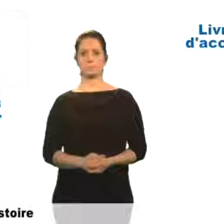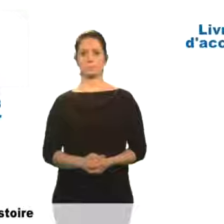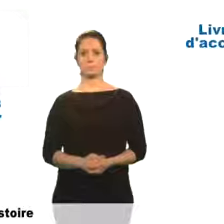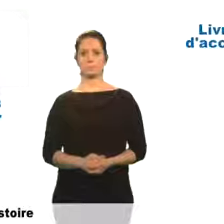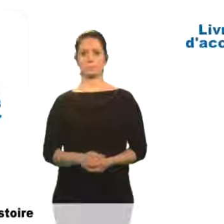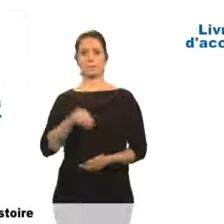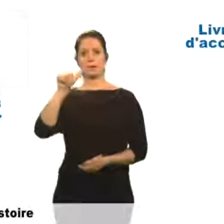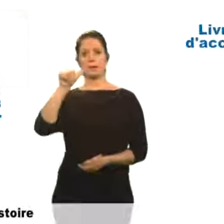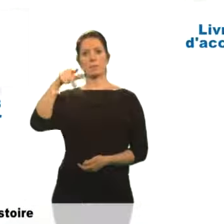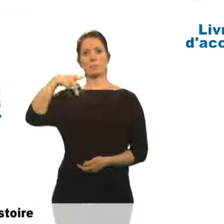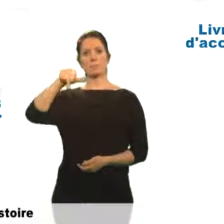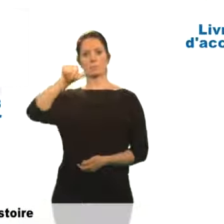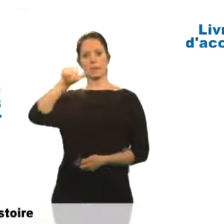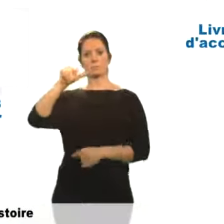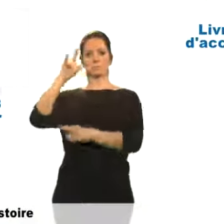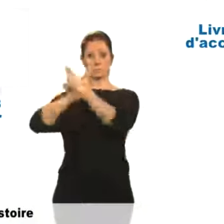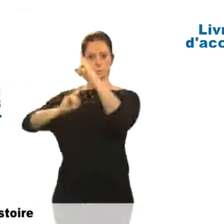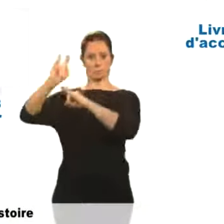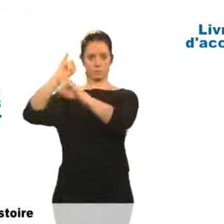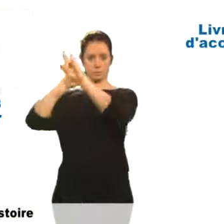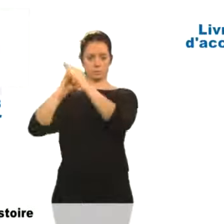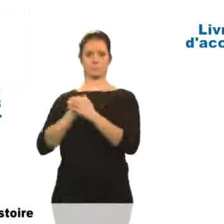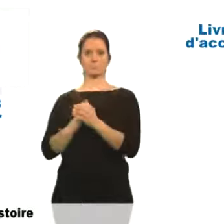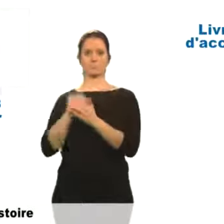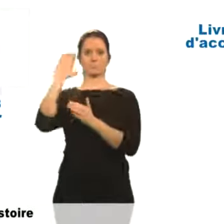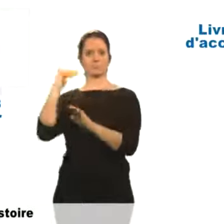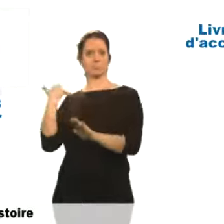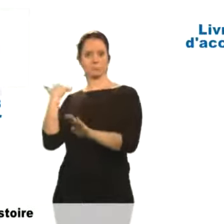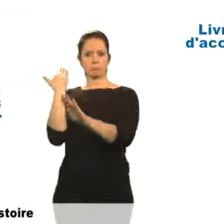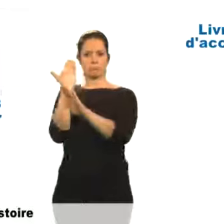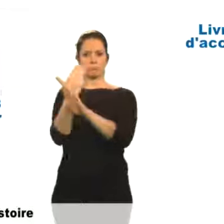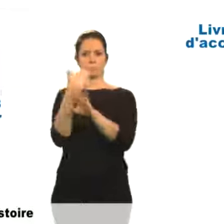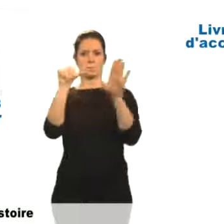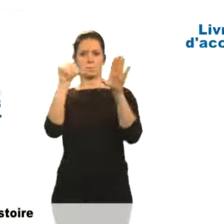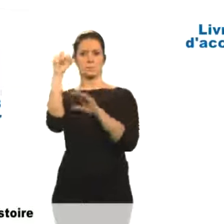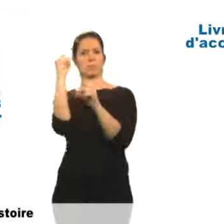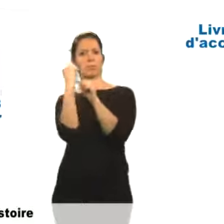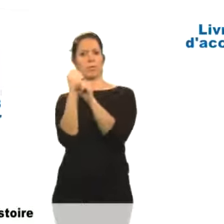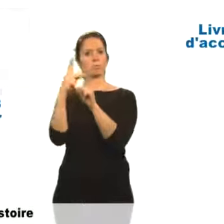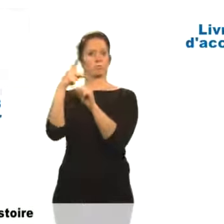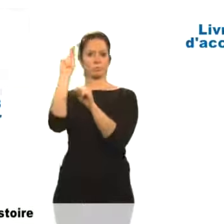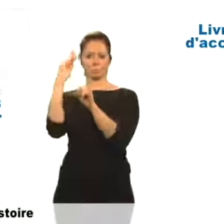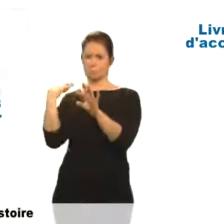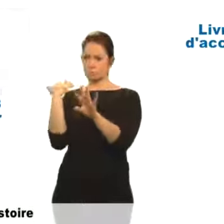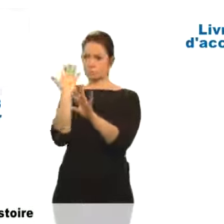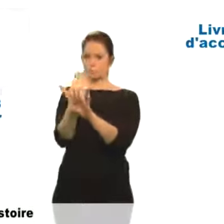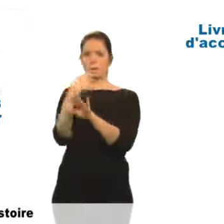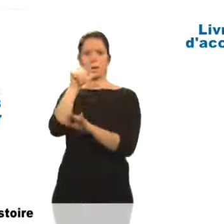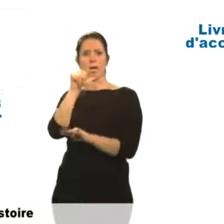L'APA, une histoire. Forte de plus de 60 années d'existence, l'APAMAD témoigne de ses capacités